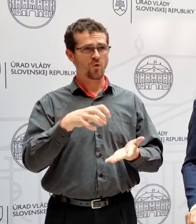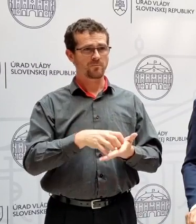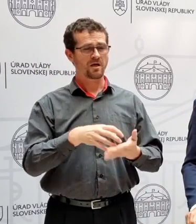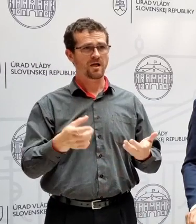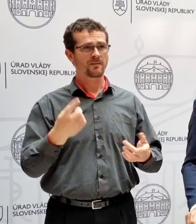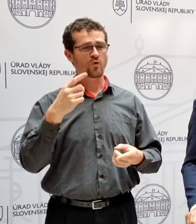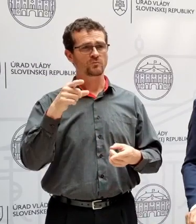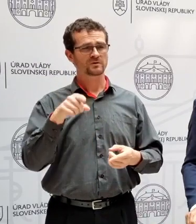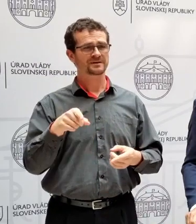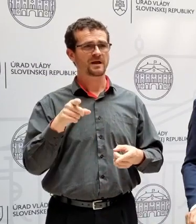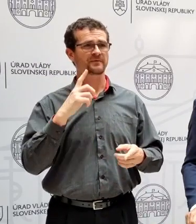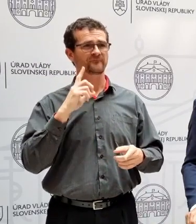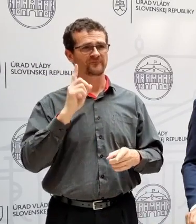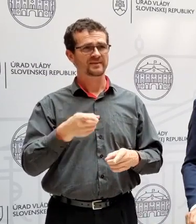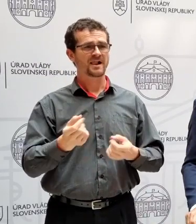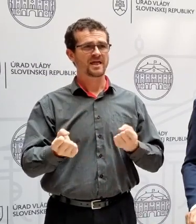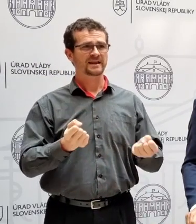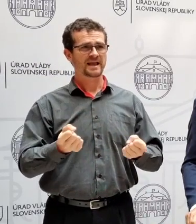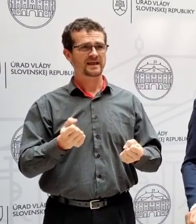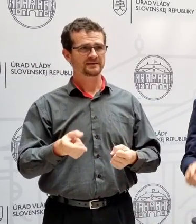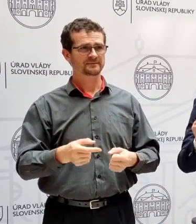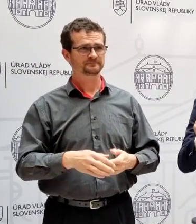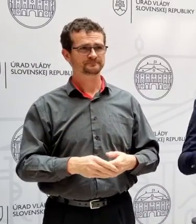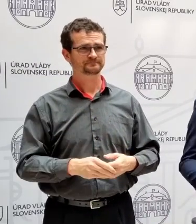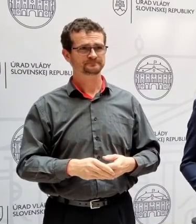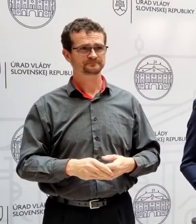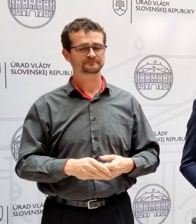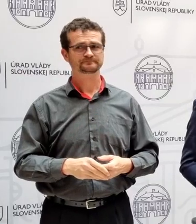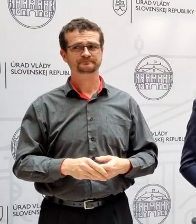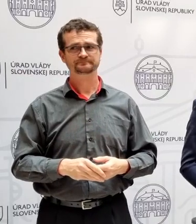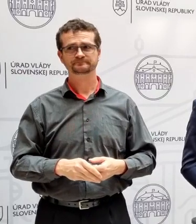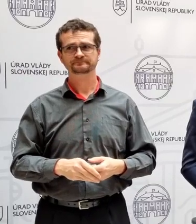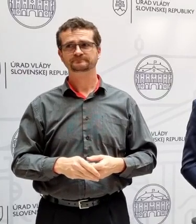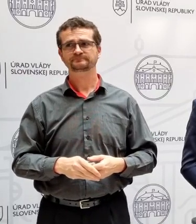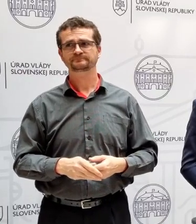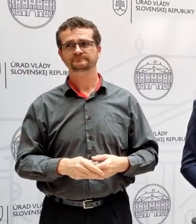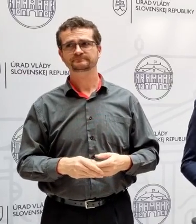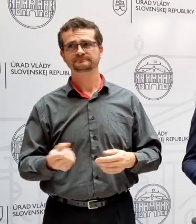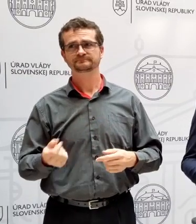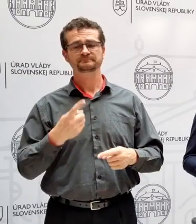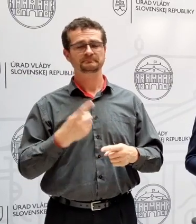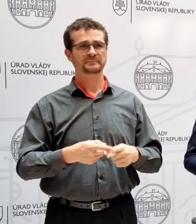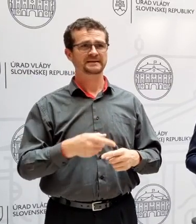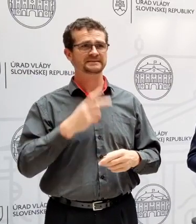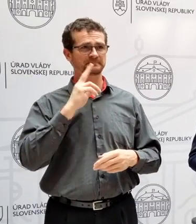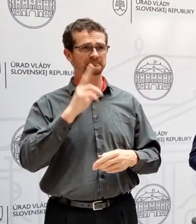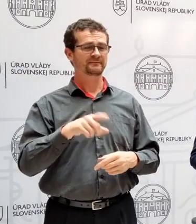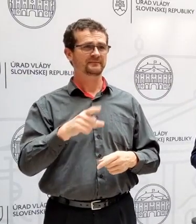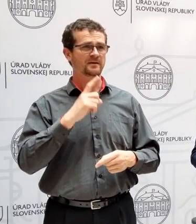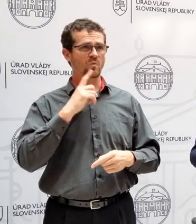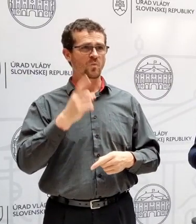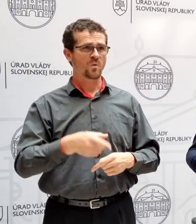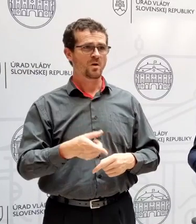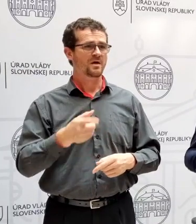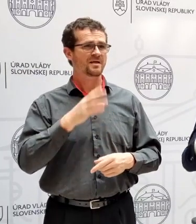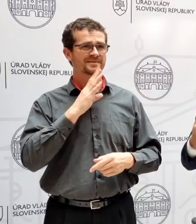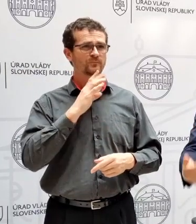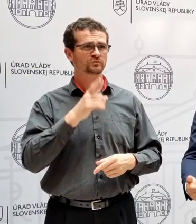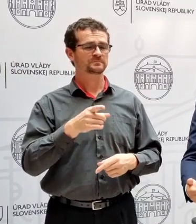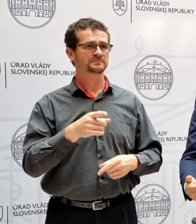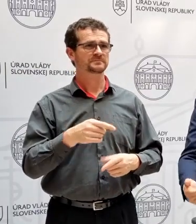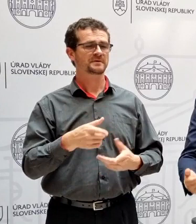alebo odborníci na to, aby dokázali manažovať. Toto máte presne pravdu, túto otázku si sami hovoríme, ale kladieme túto úlohu, že nemôže to byť